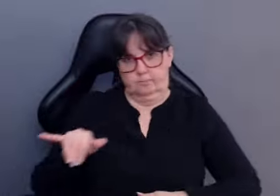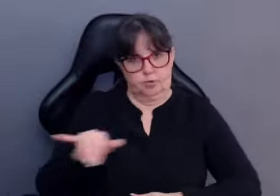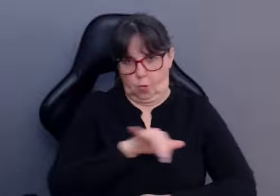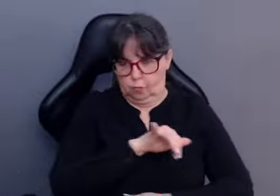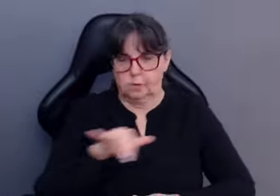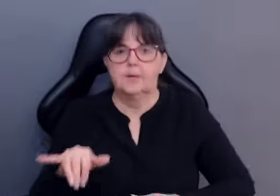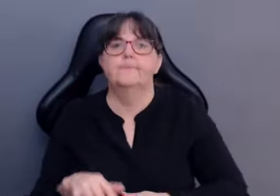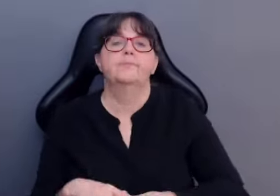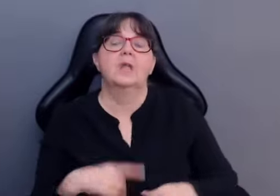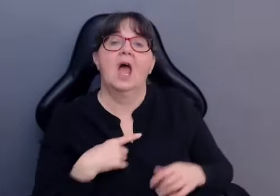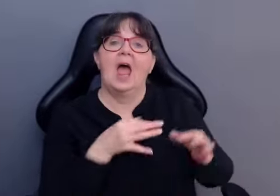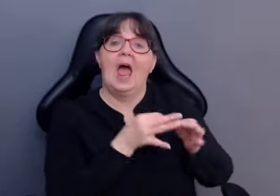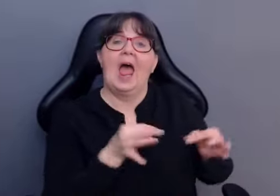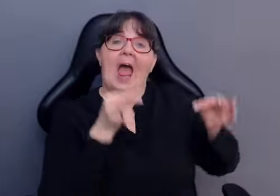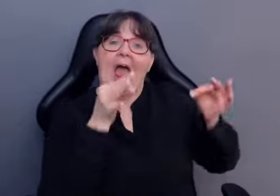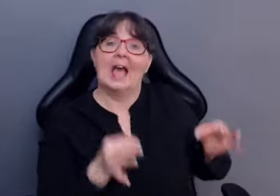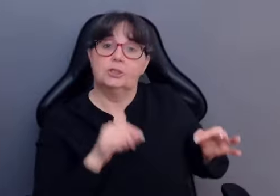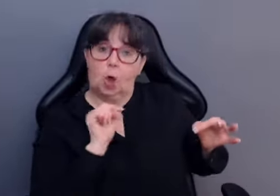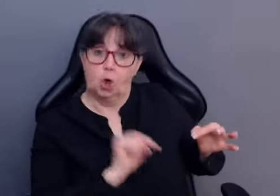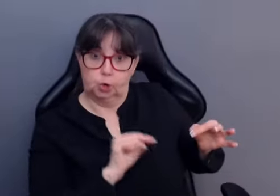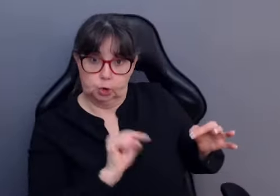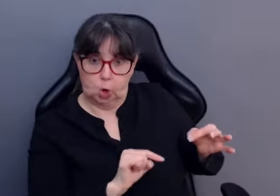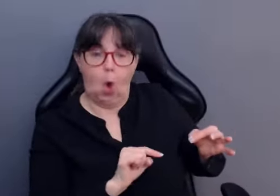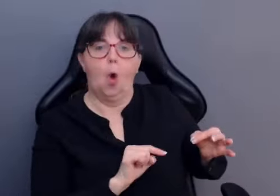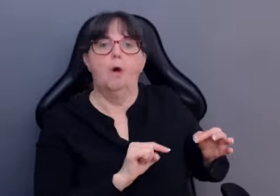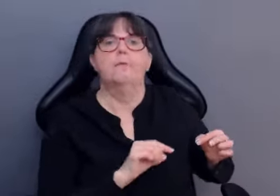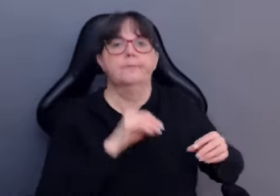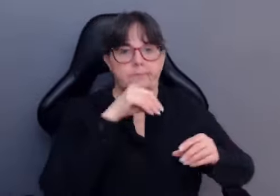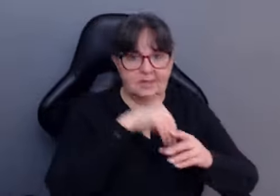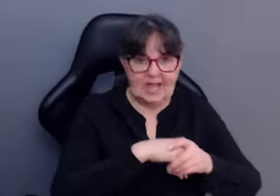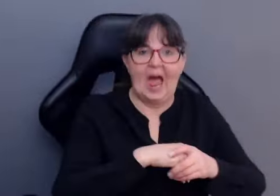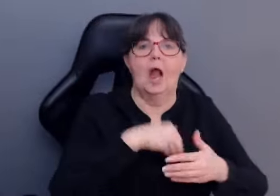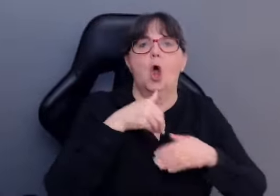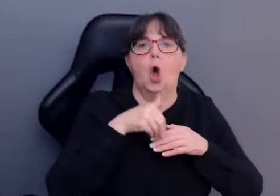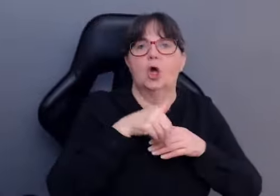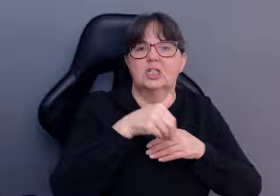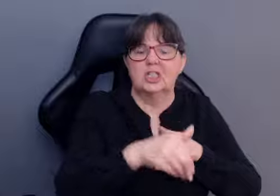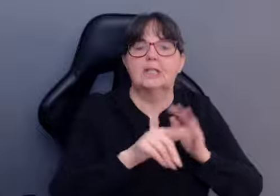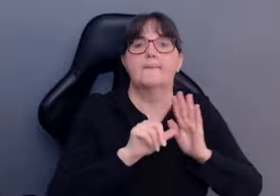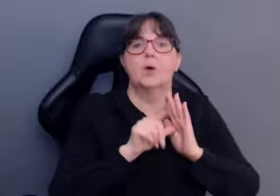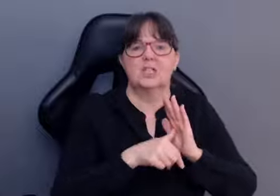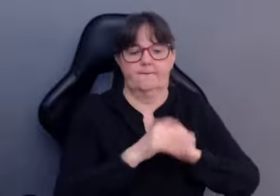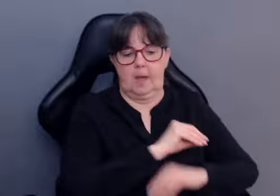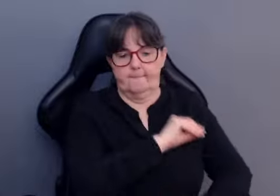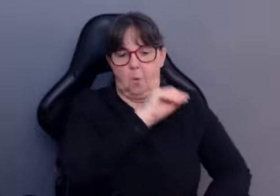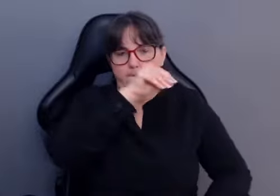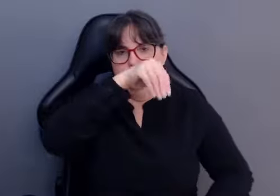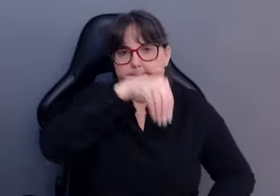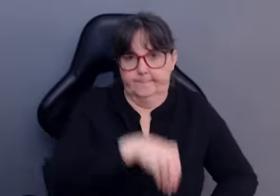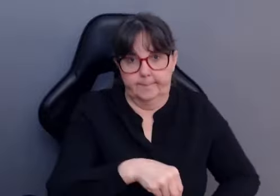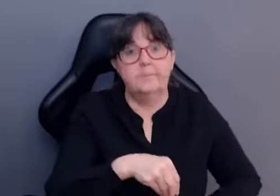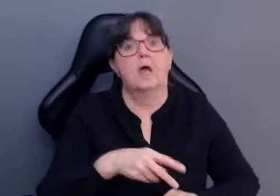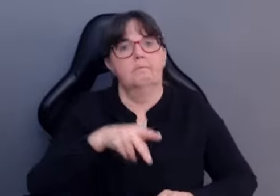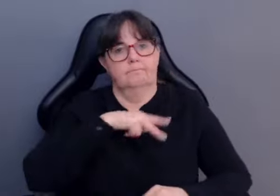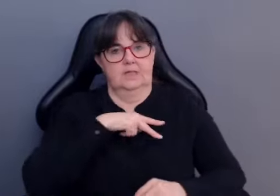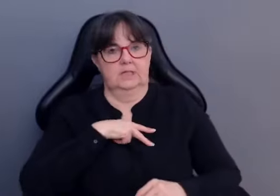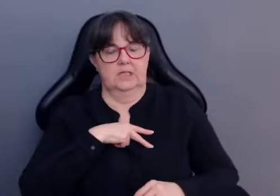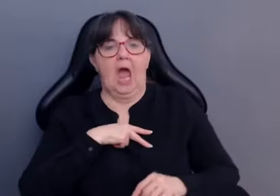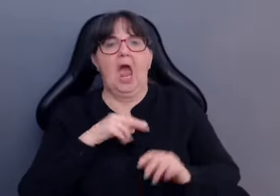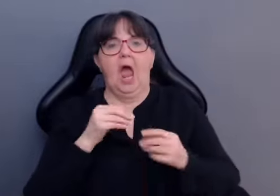telle résolution doit être insérée dans le registre des procès-verbaux de l'organisme, suivant sa